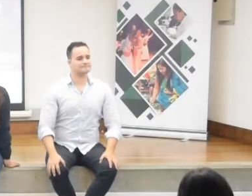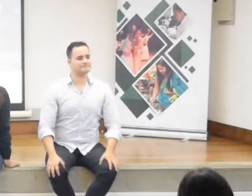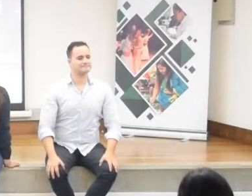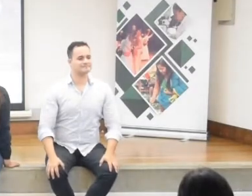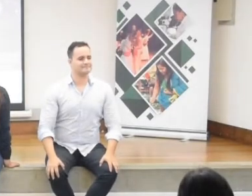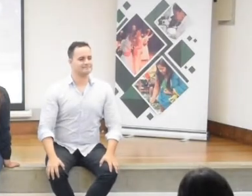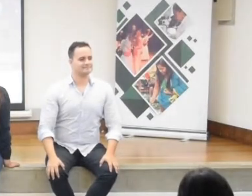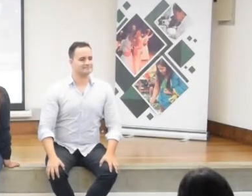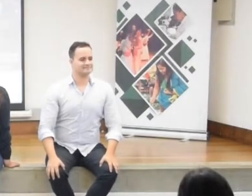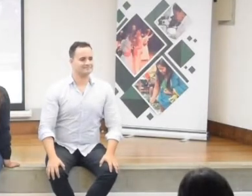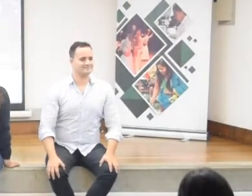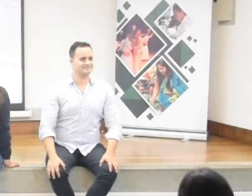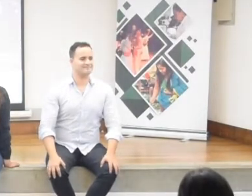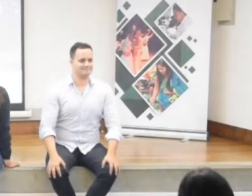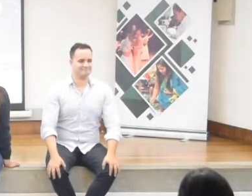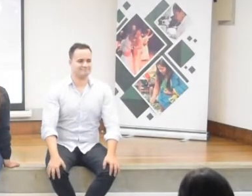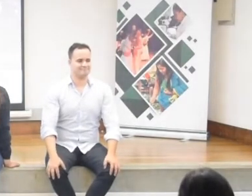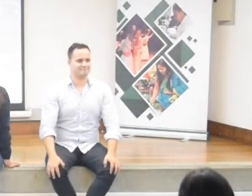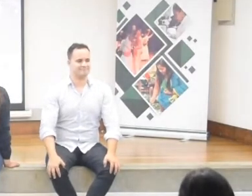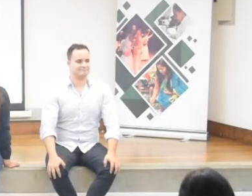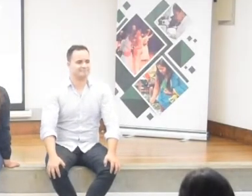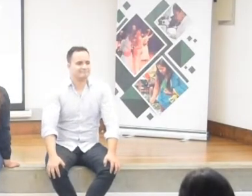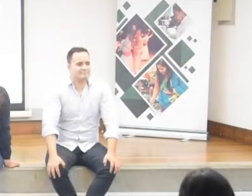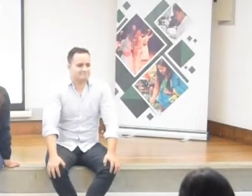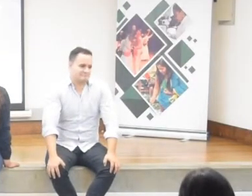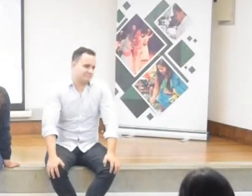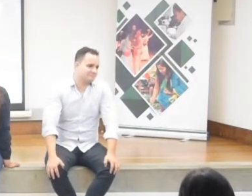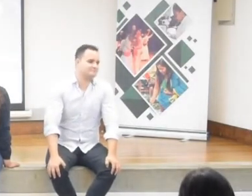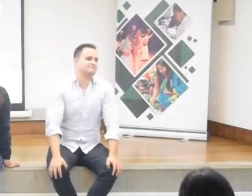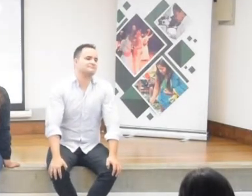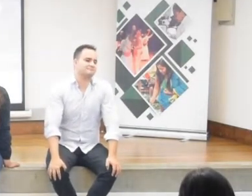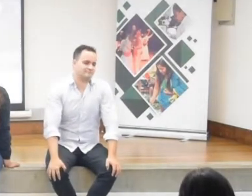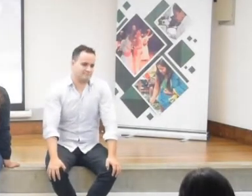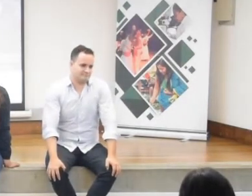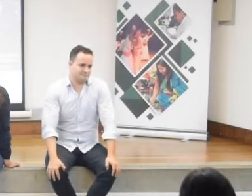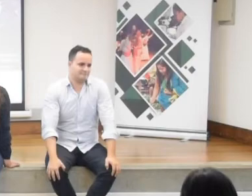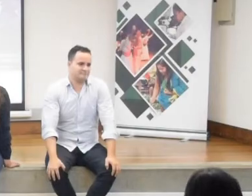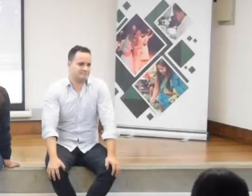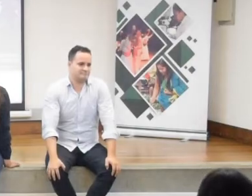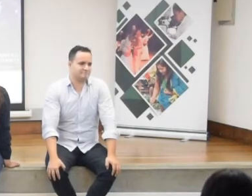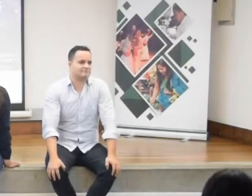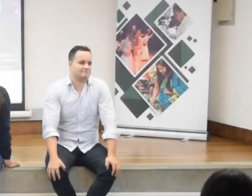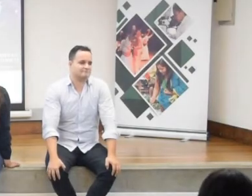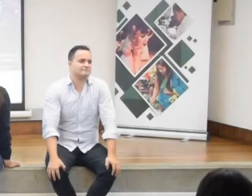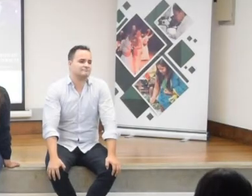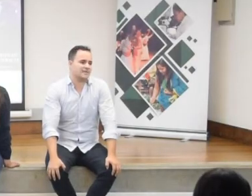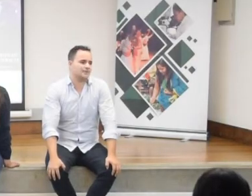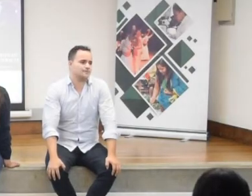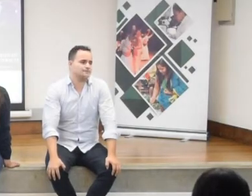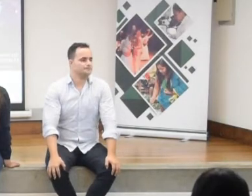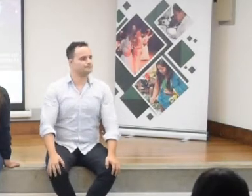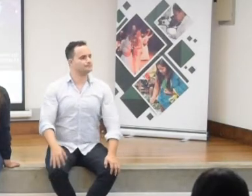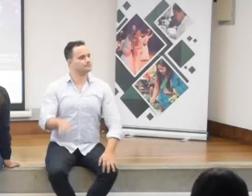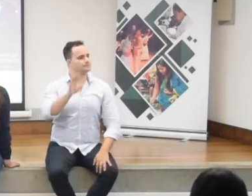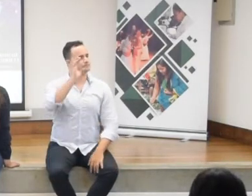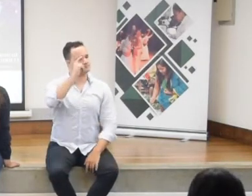acá del tema de la evaluación de los procesos, que va muy en dirección de lo que habla la profe,